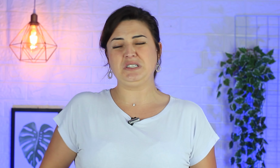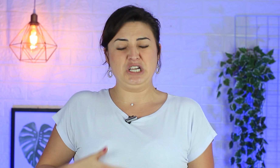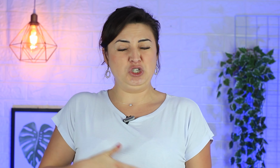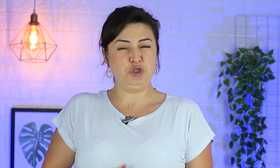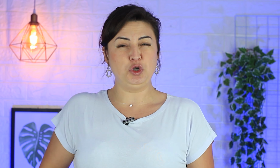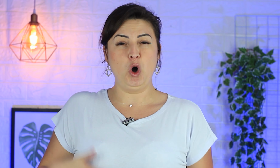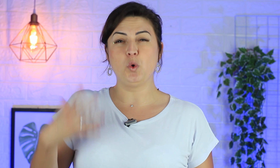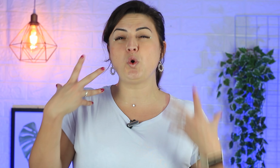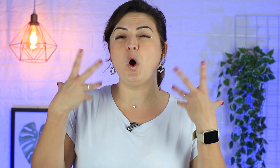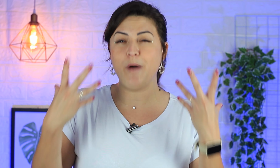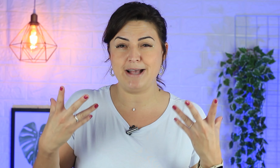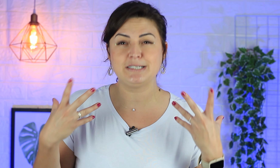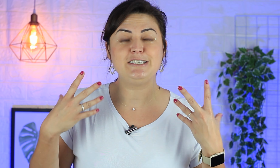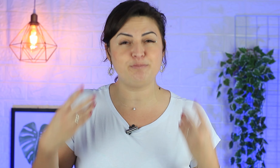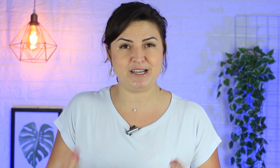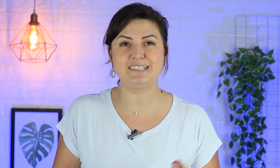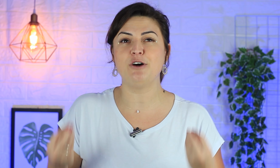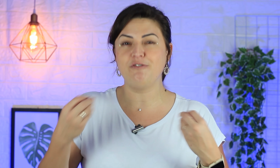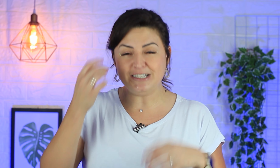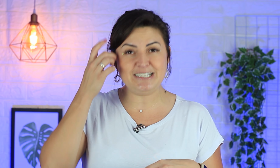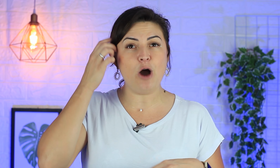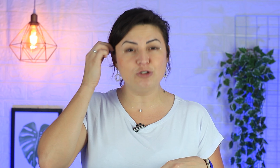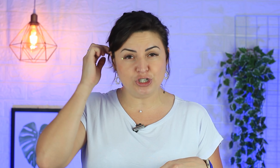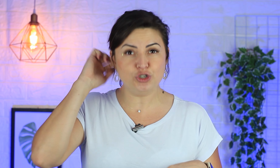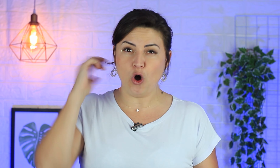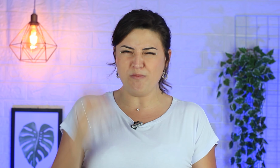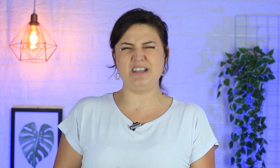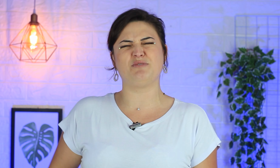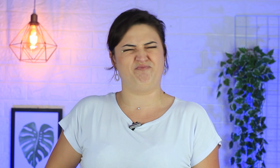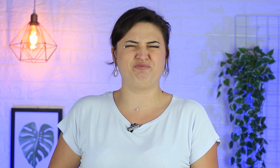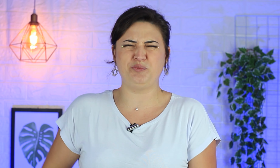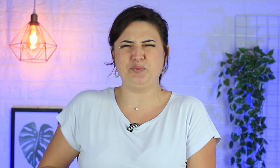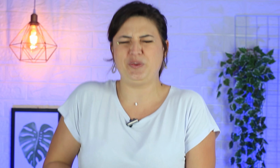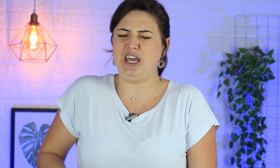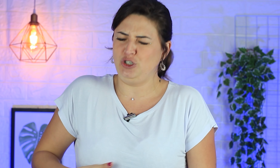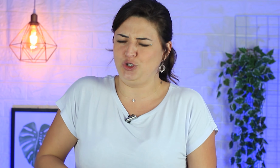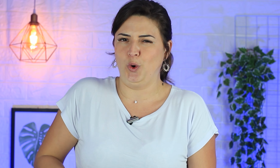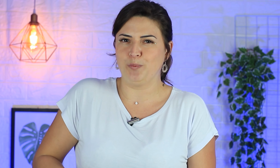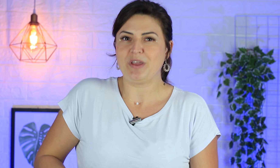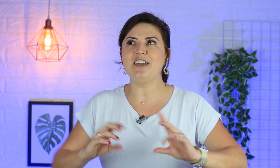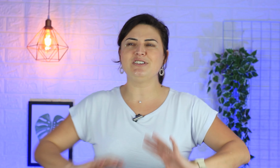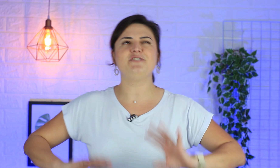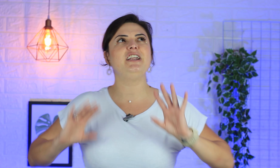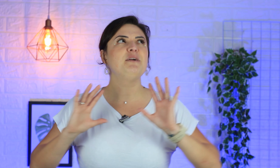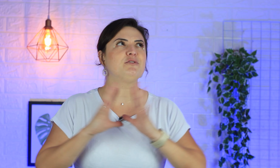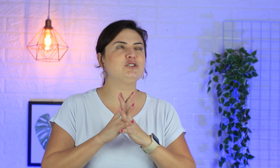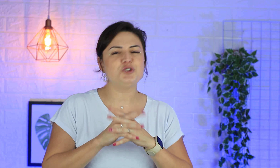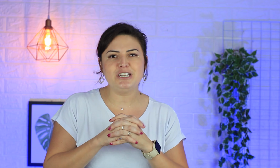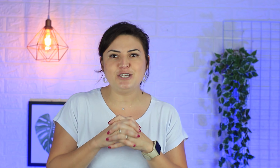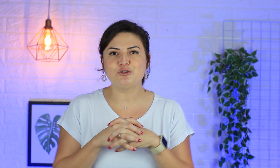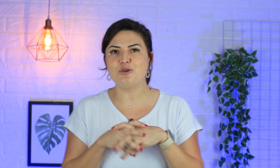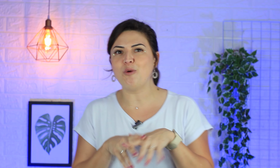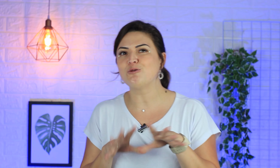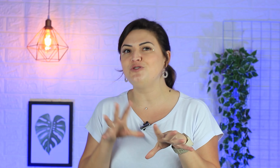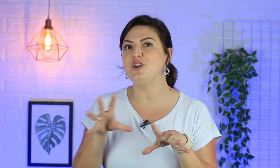Nossa, enjoo. Com essa expressão facial de enjoo mesmo. Enjoo. E aí você fala, ai professora Aninha, eu tenho um pouco de